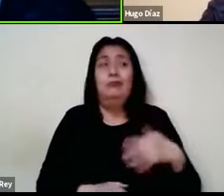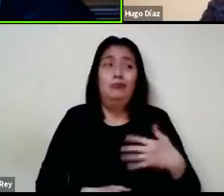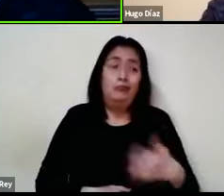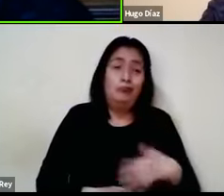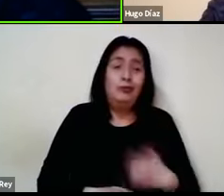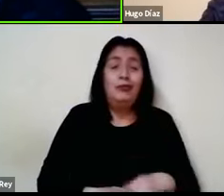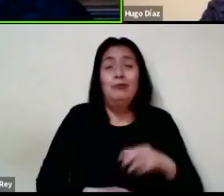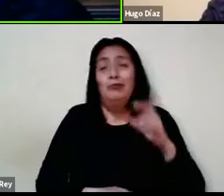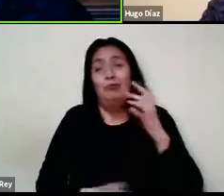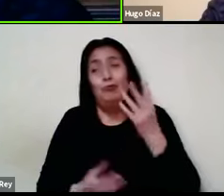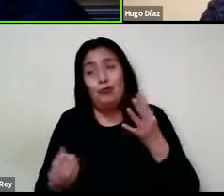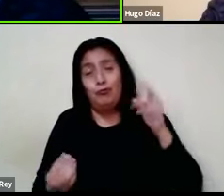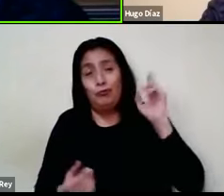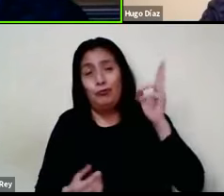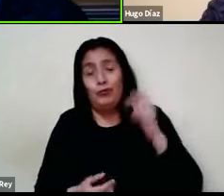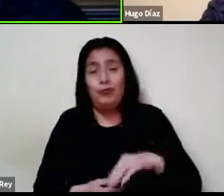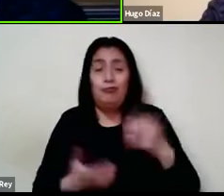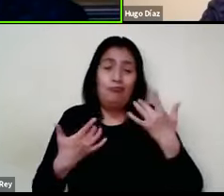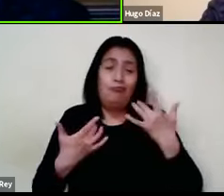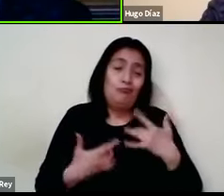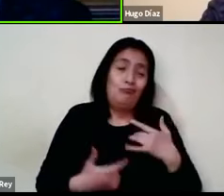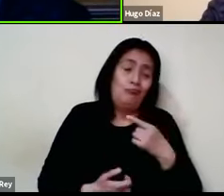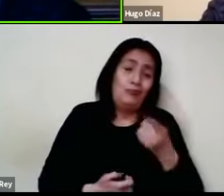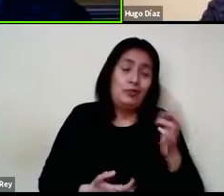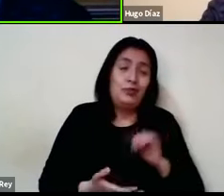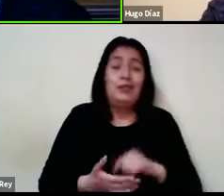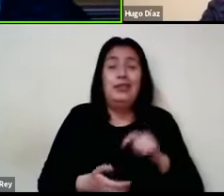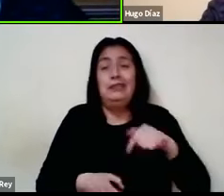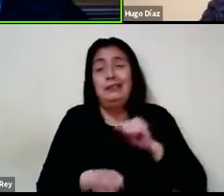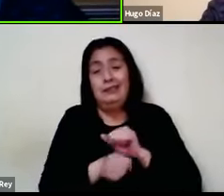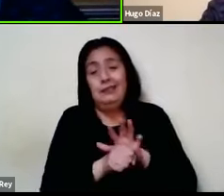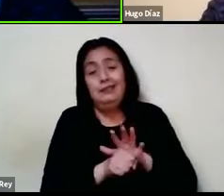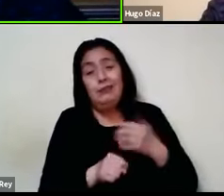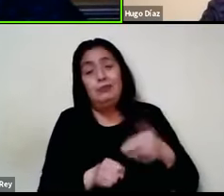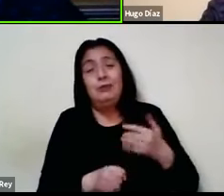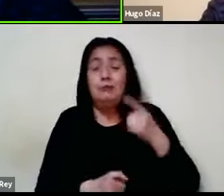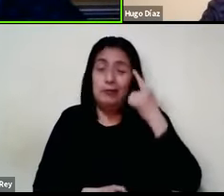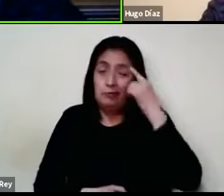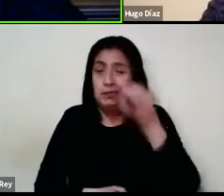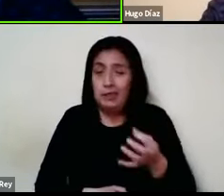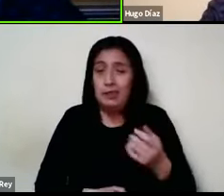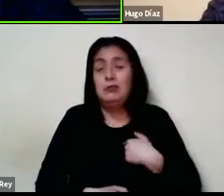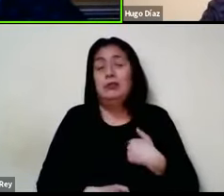muchos docentes con mucha tristeza ante esta pandemia. Pero creo que